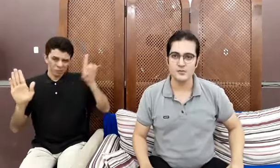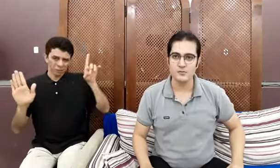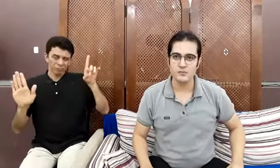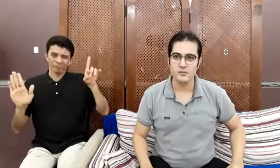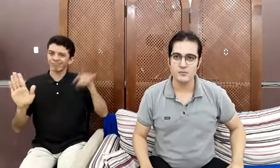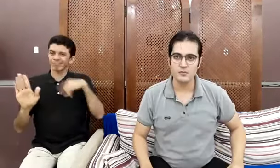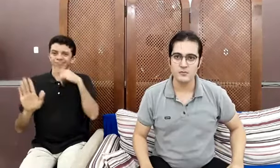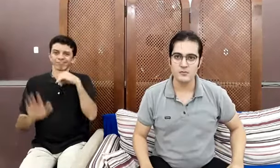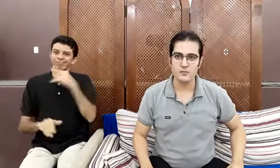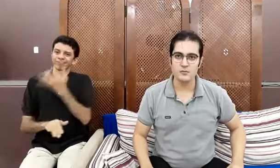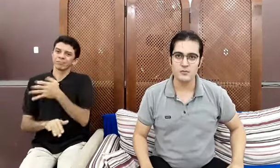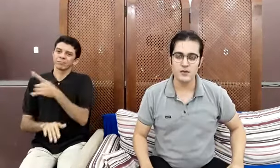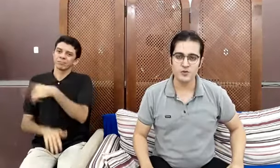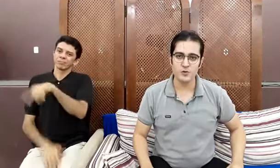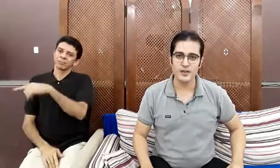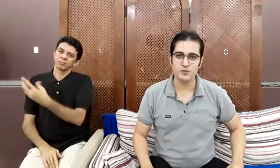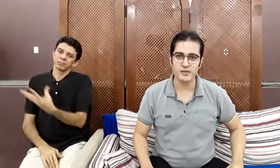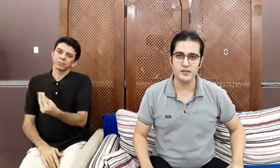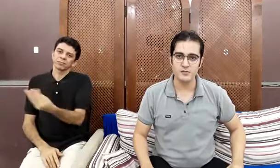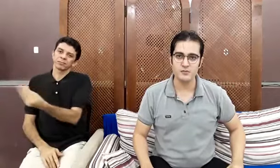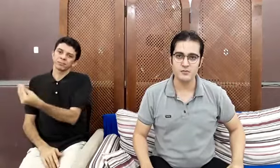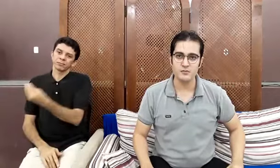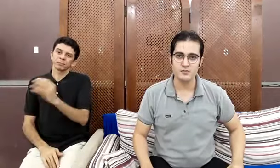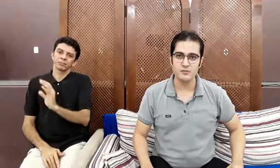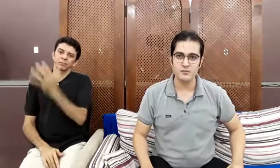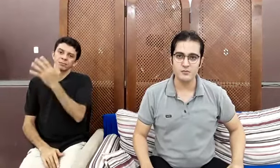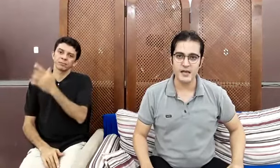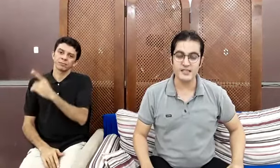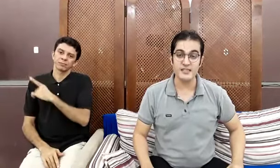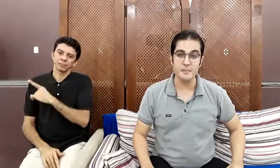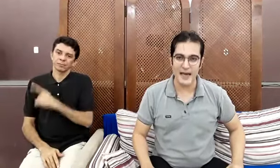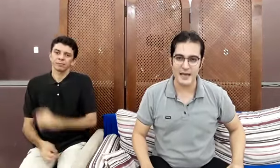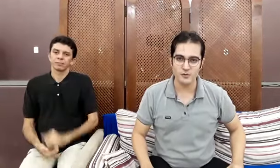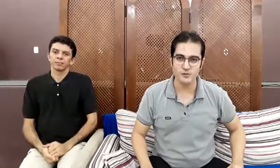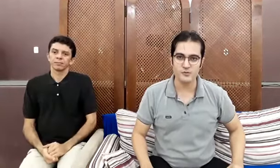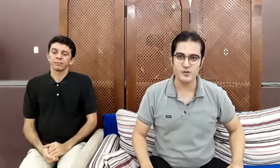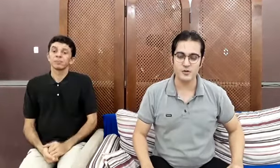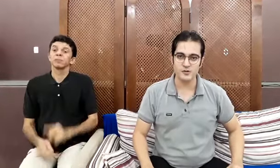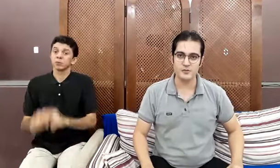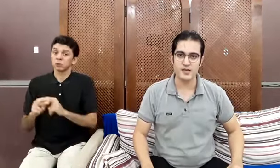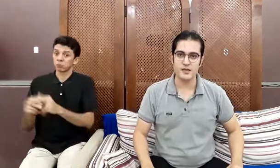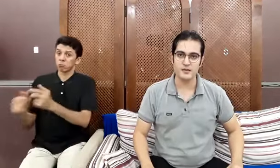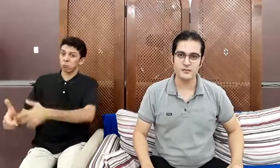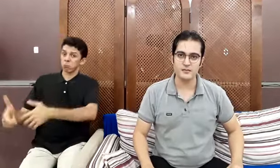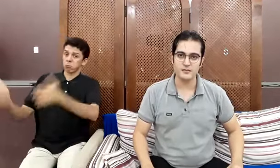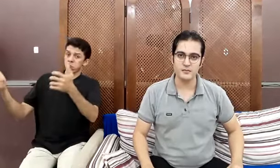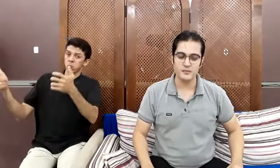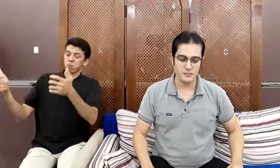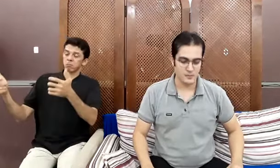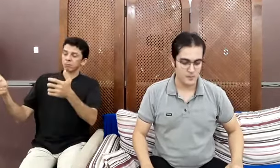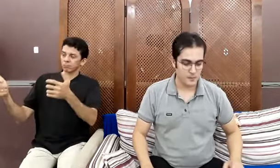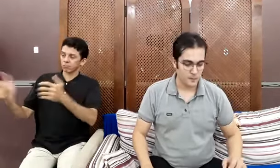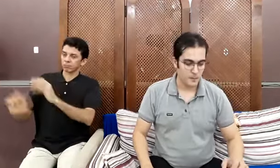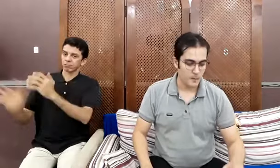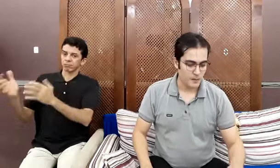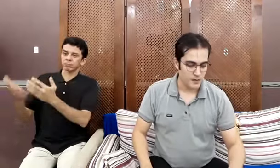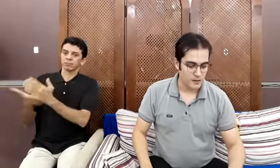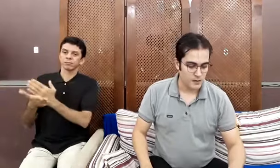Deus. Isso é o que tem acontecido, esses impérios que nós vemos aí.